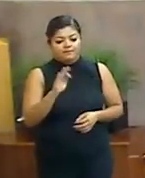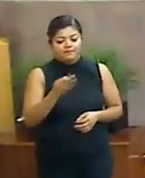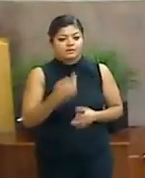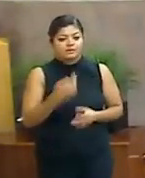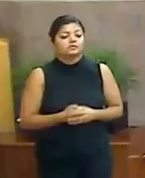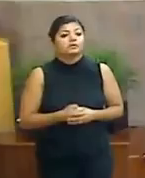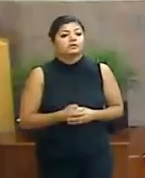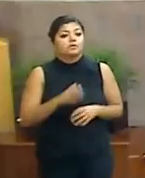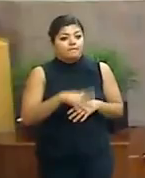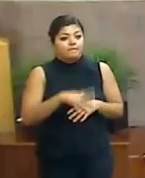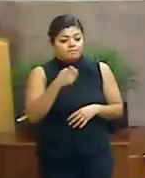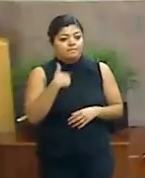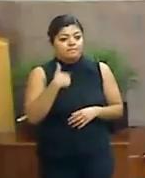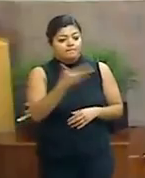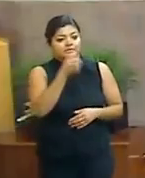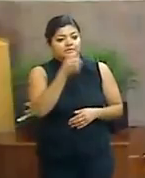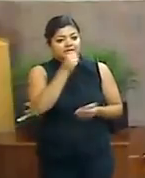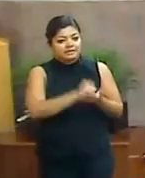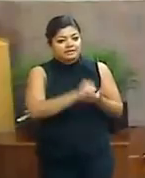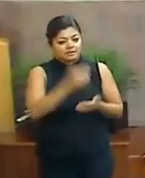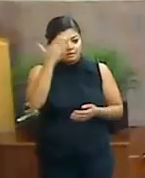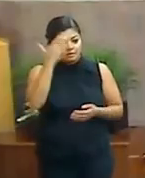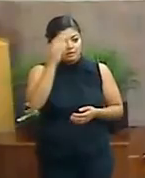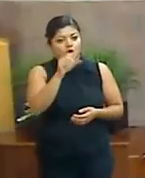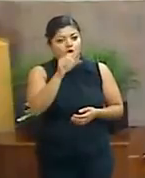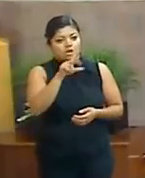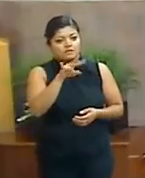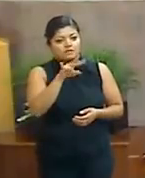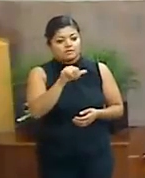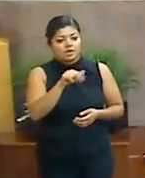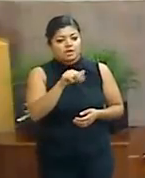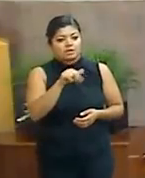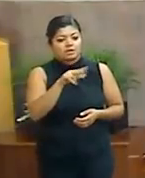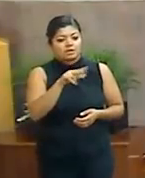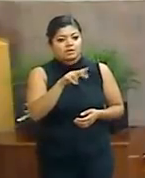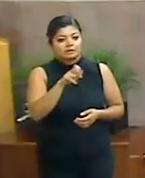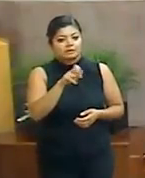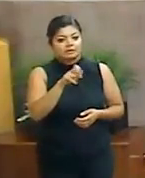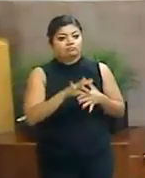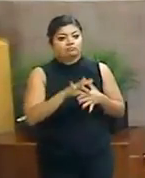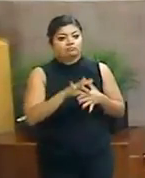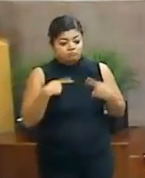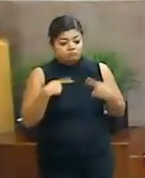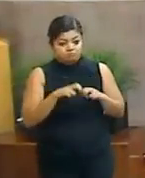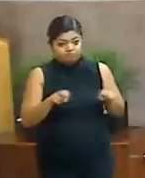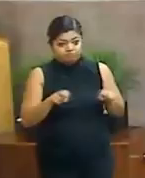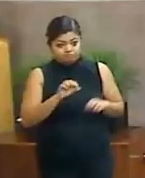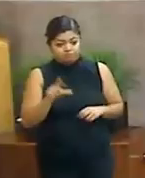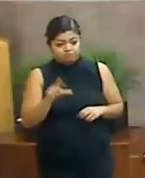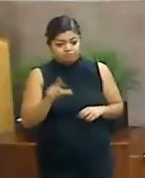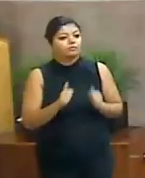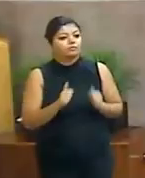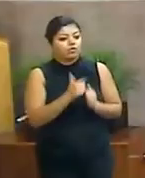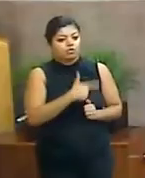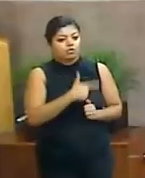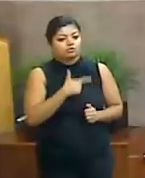y para ello solicitó el secretario general de acuerdos por navarrete nájera constante la existencia con era homosexual